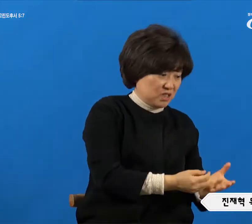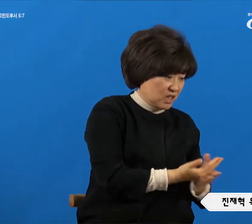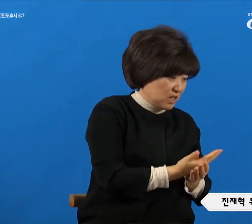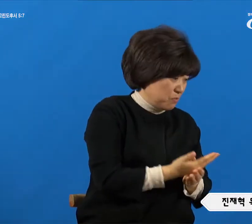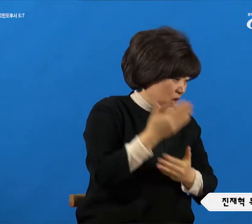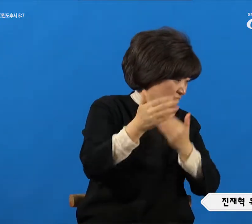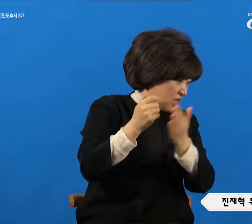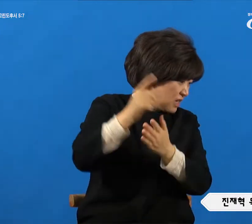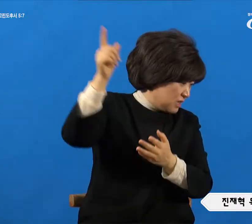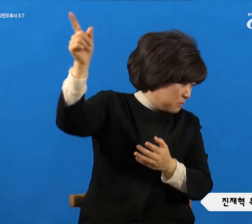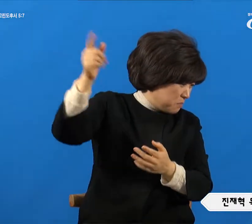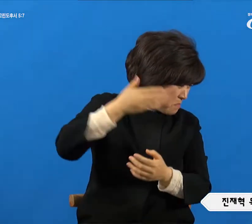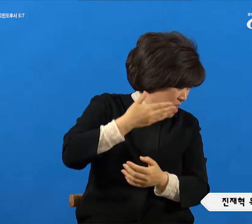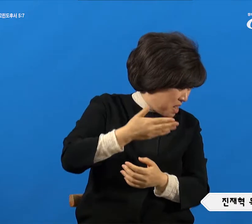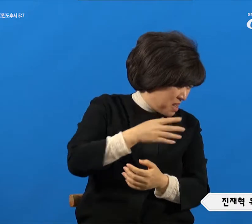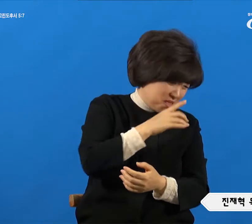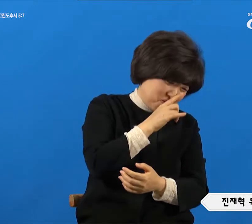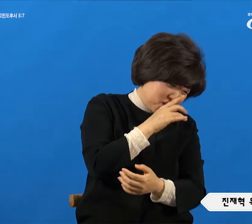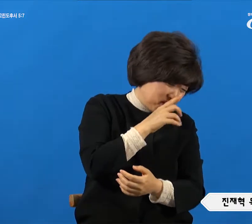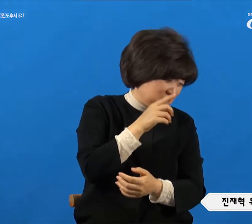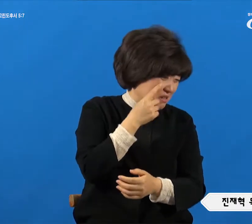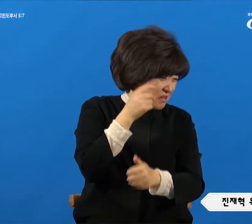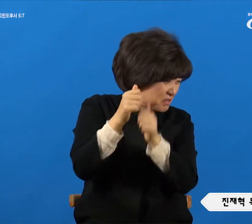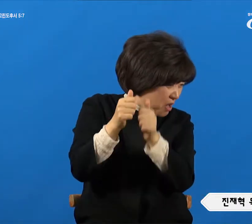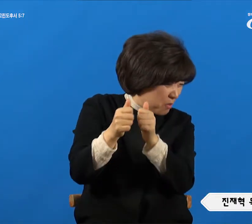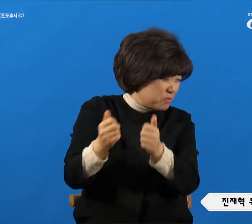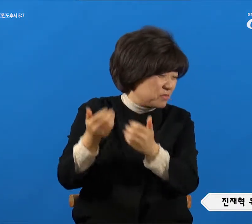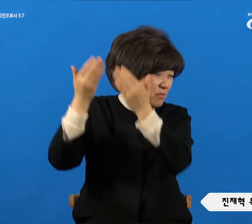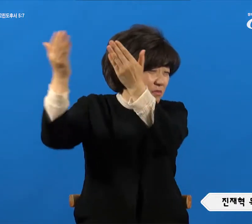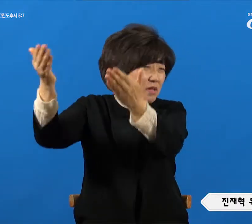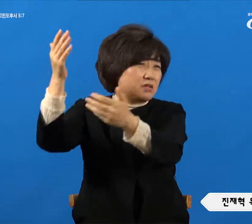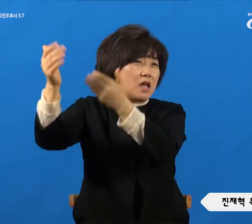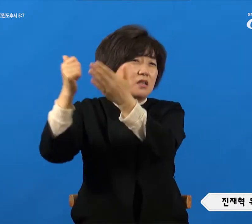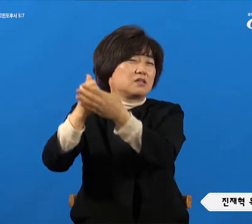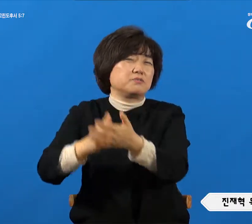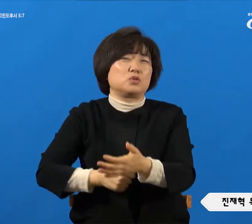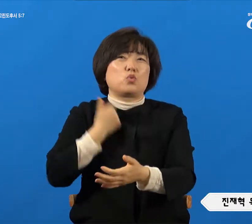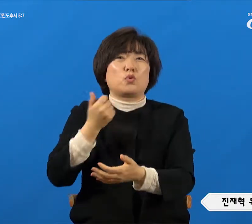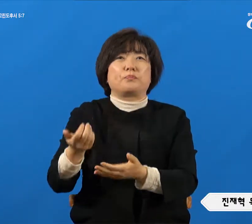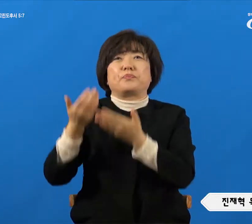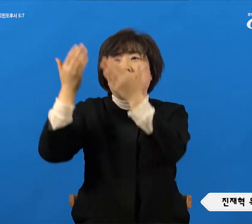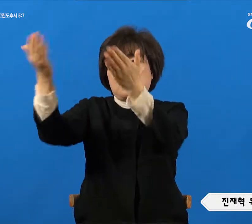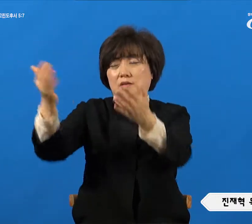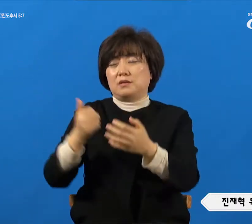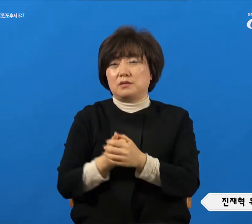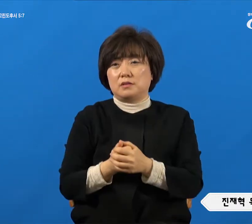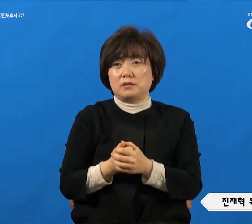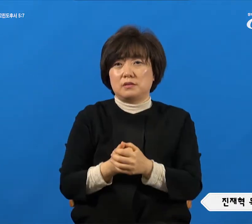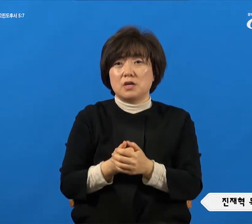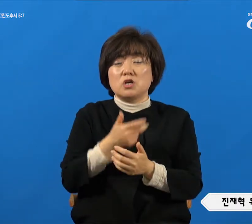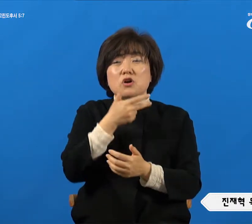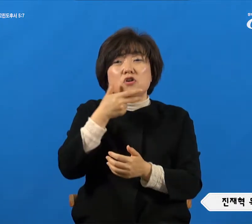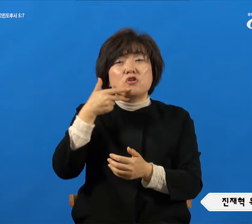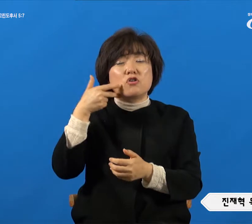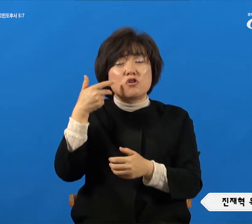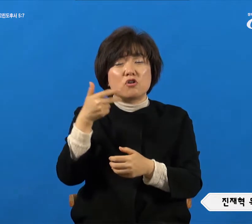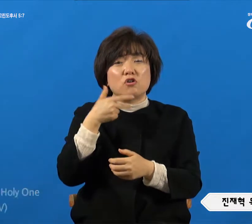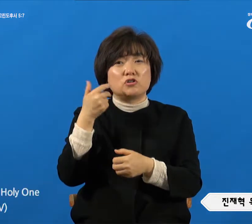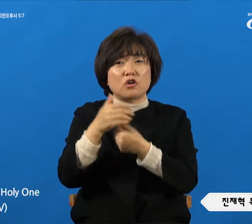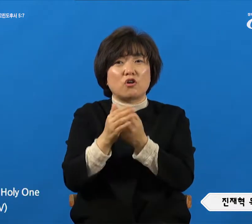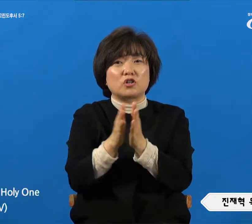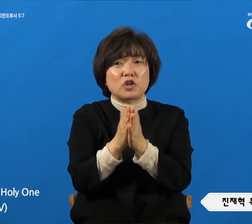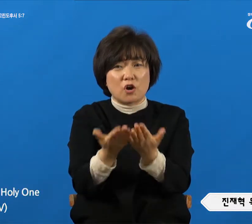시험했다고 이야기하고 하나님을 노엽게 했다라고 말씀합니다. 영어 성경 킹